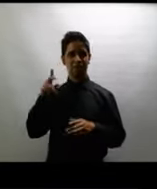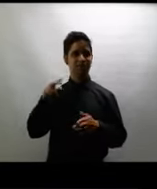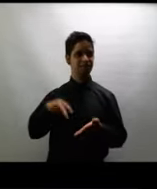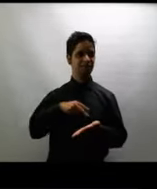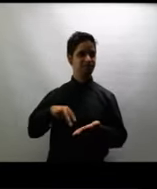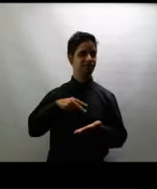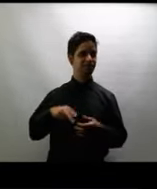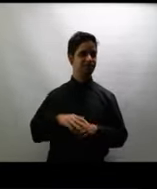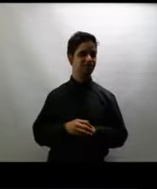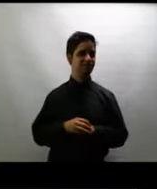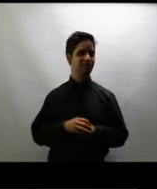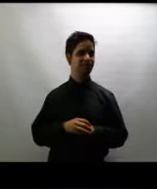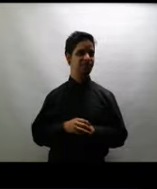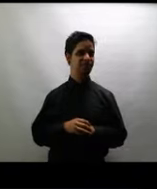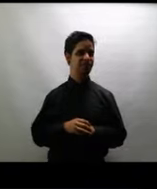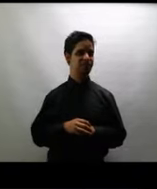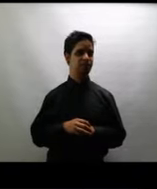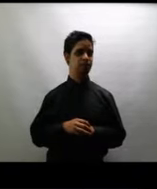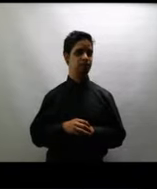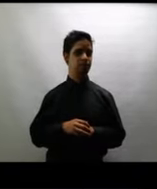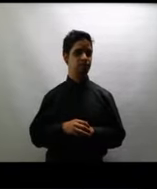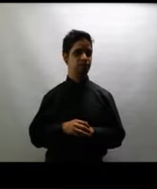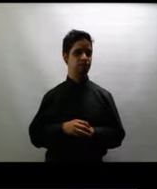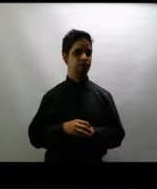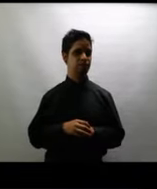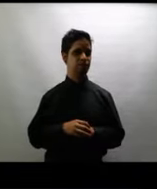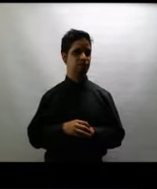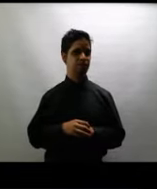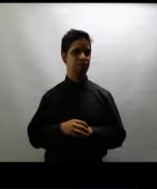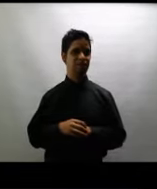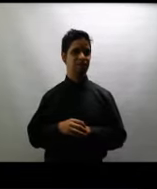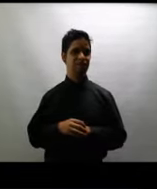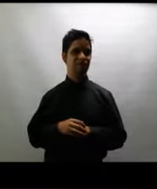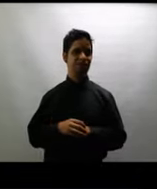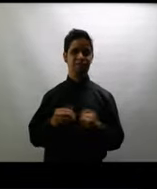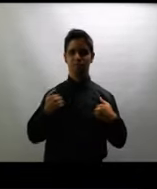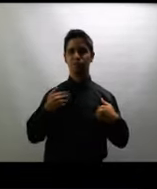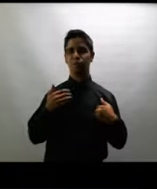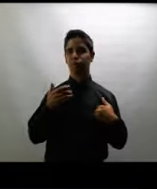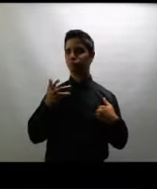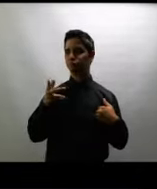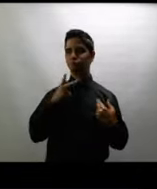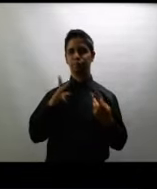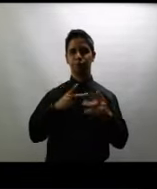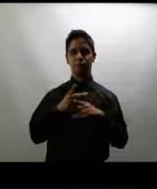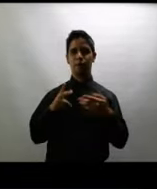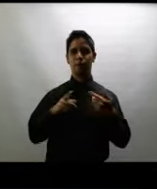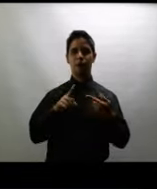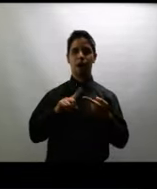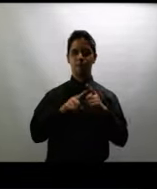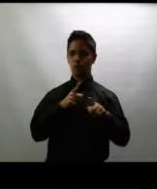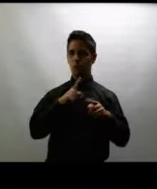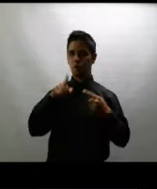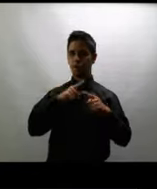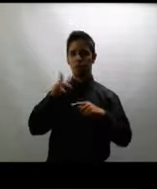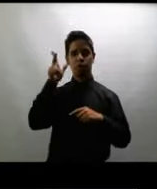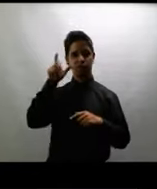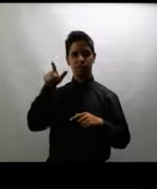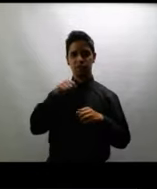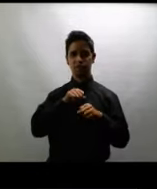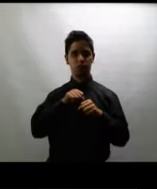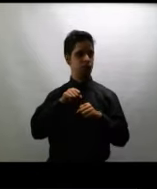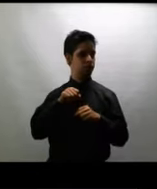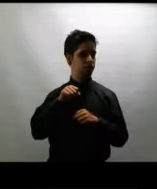Yo creo que tengo unos cuantos amigos que es que esa, escuchar esa, esa canción y después la canción. Eso se